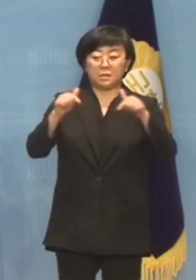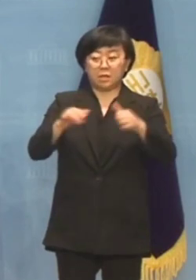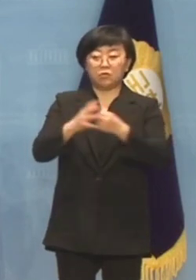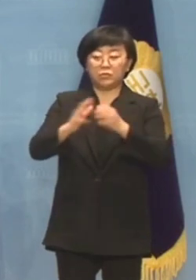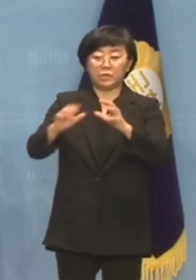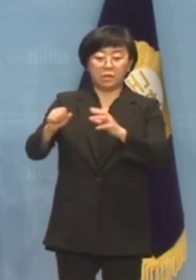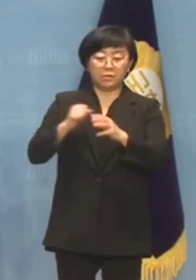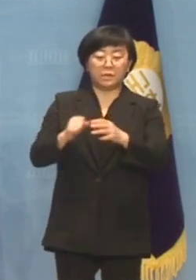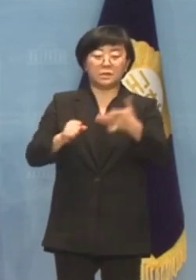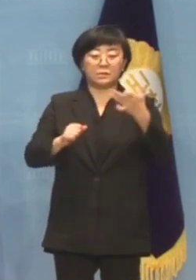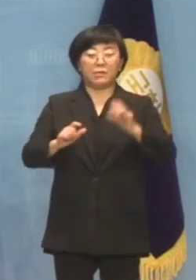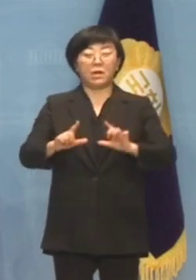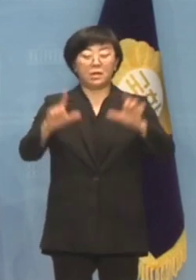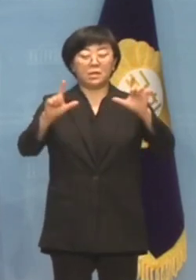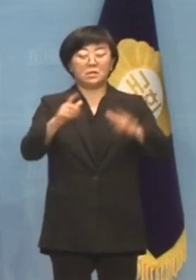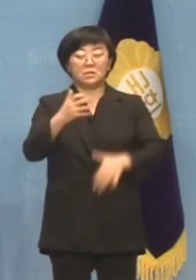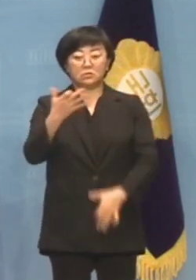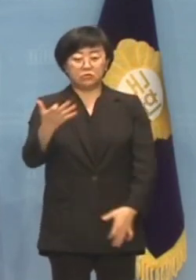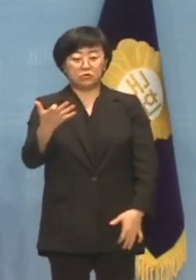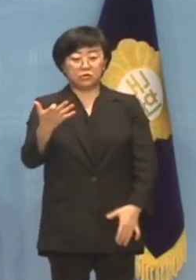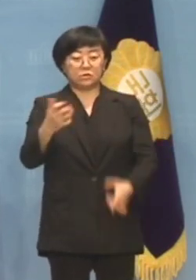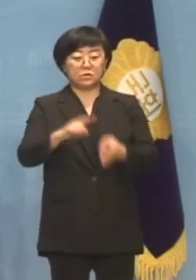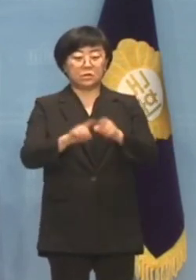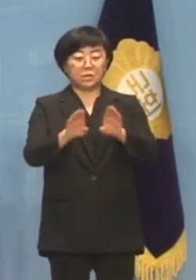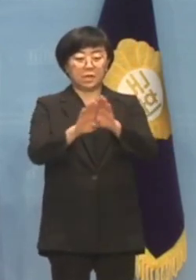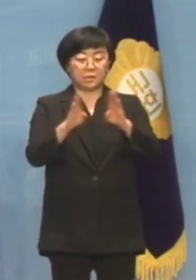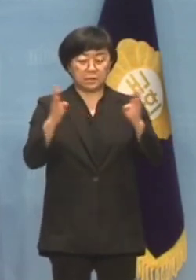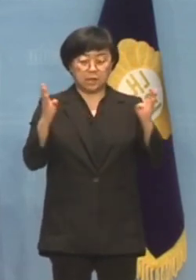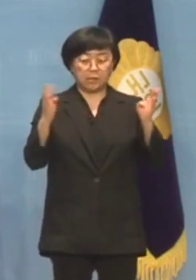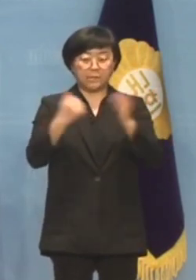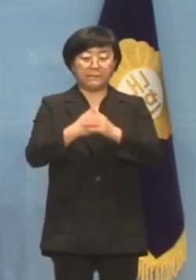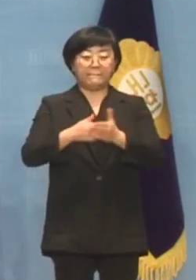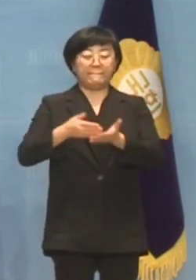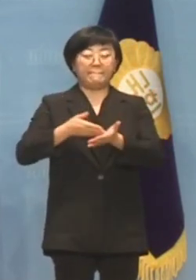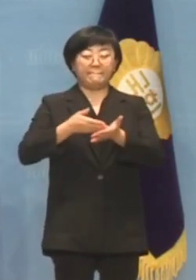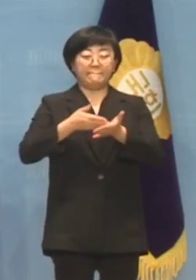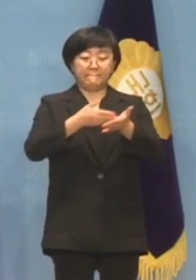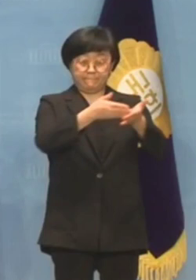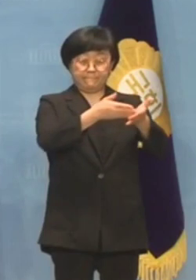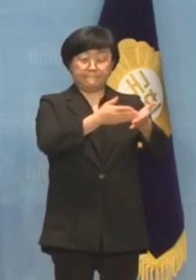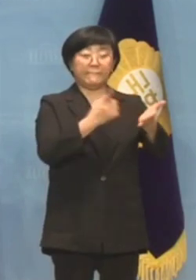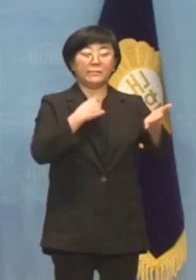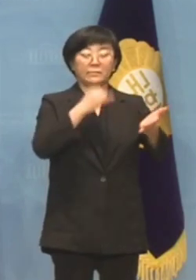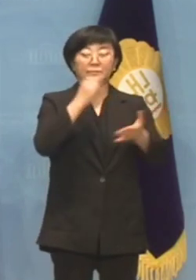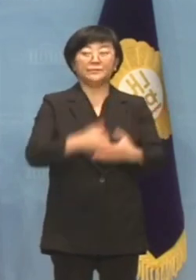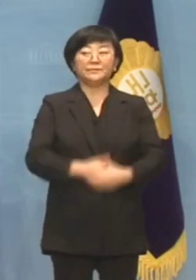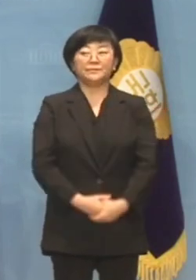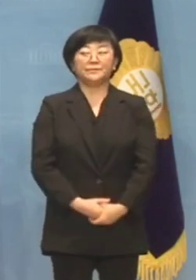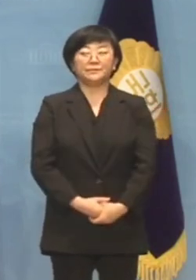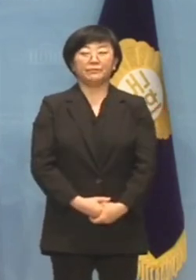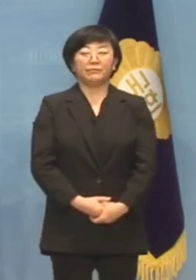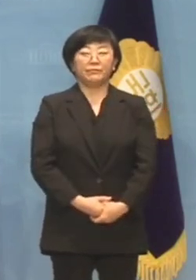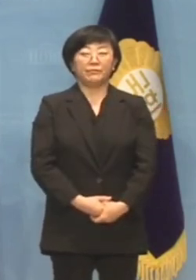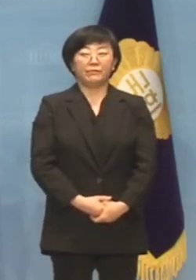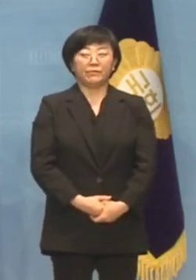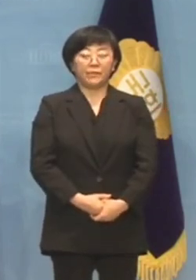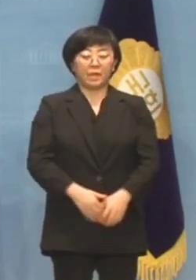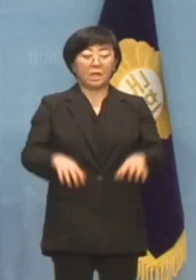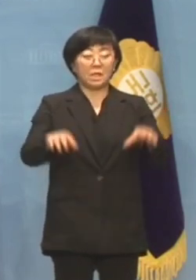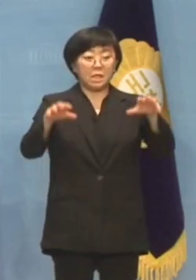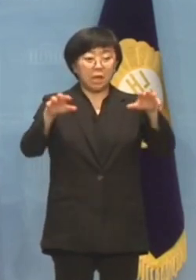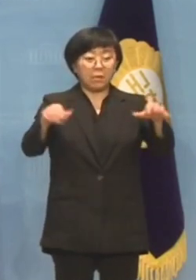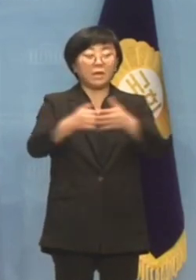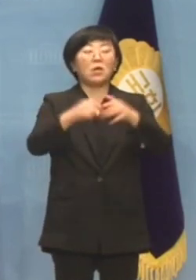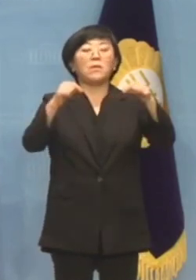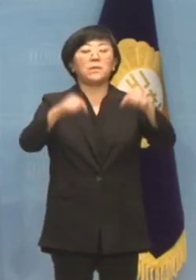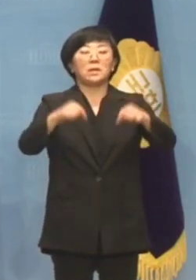국민의힘은 18일, 19일에 소위를 개최하자고 제의를 한 바 있습니다. 이처럼 양당 간